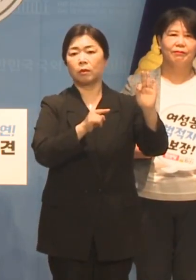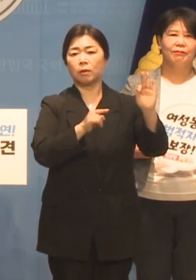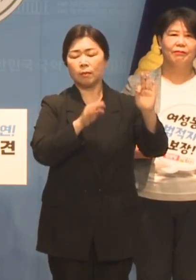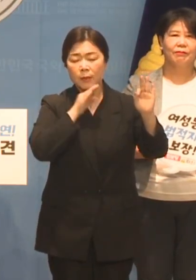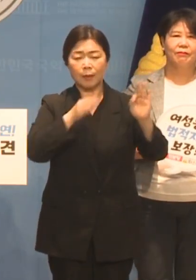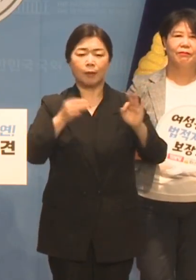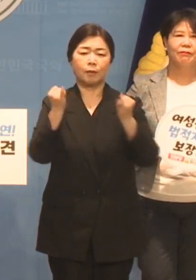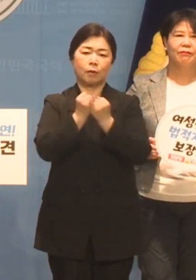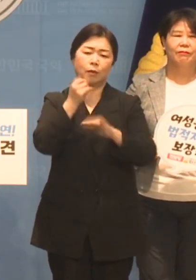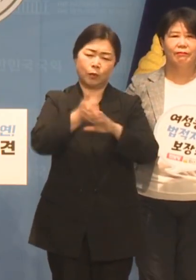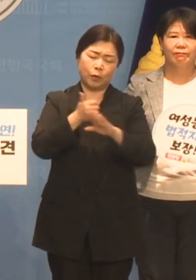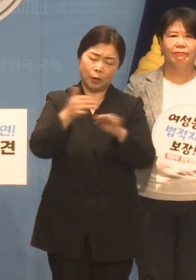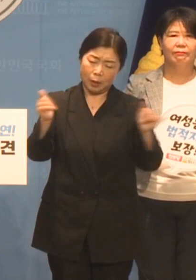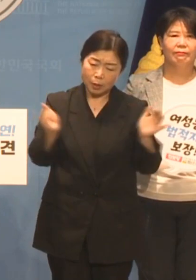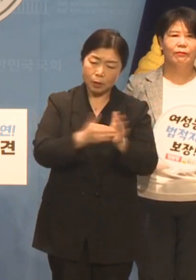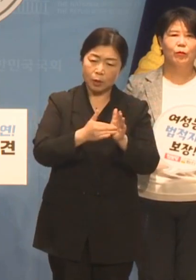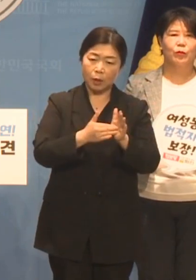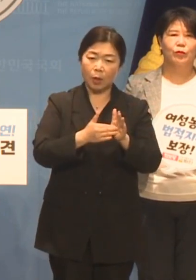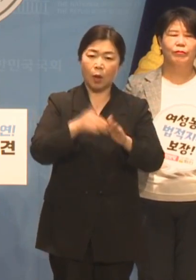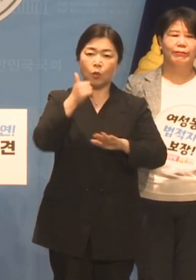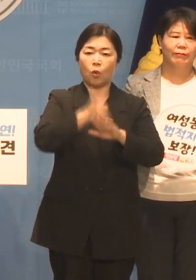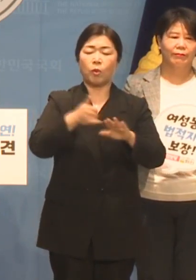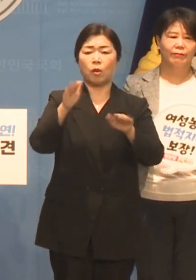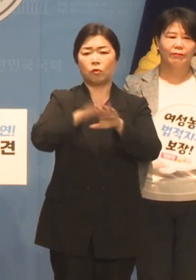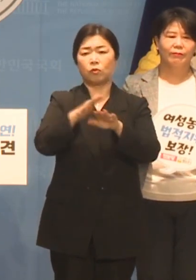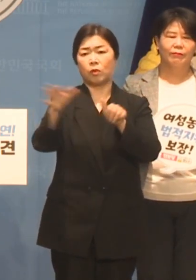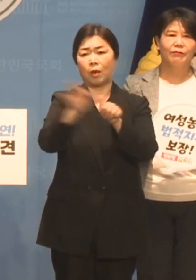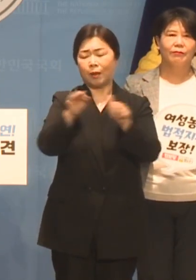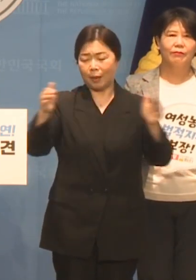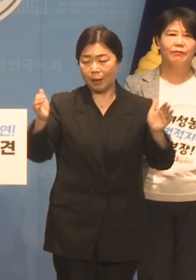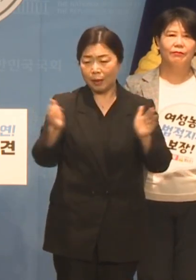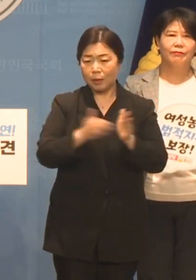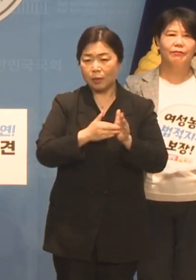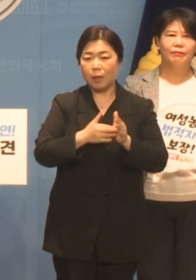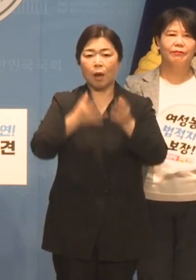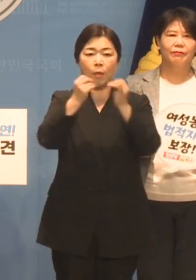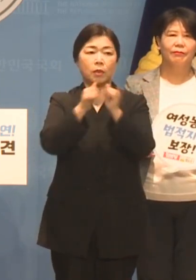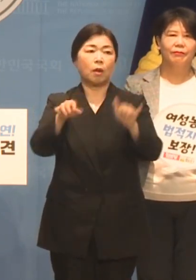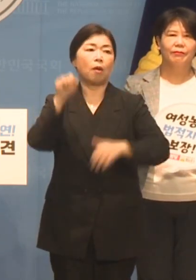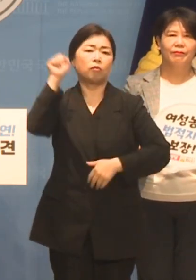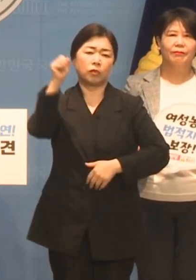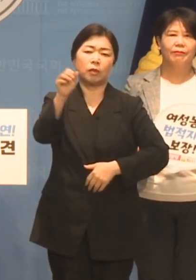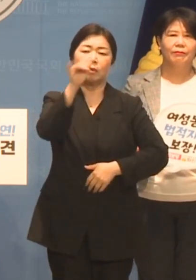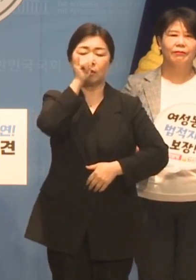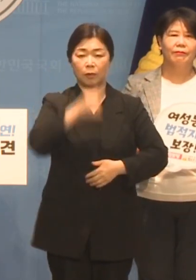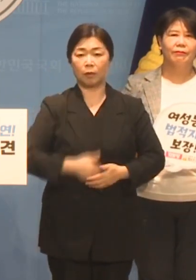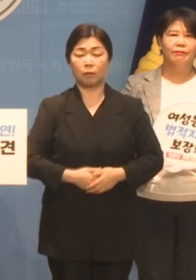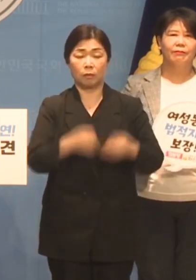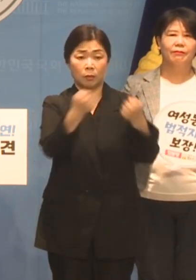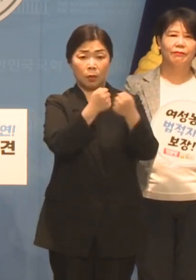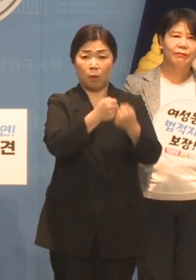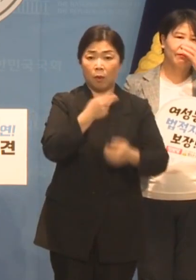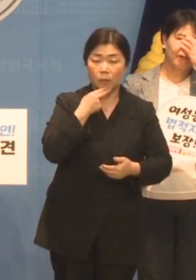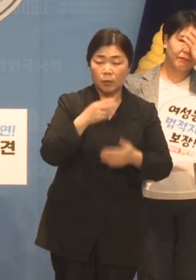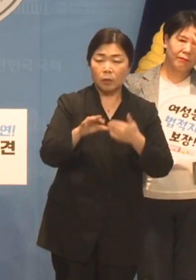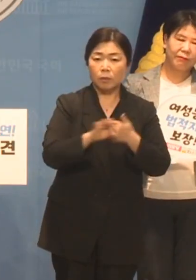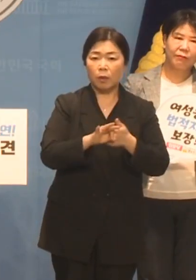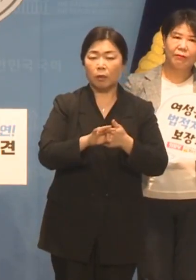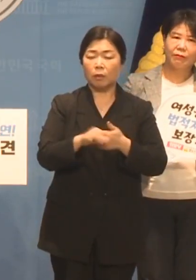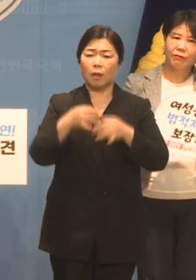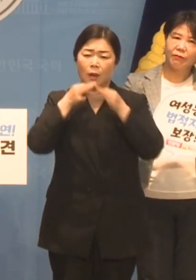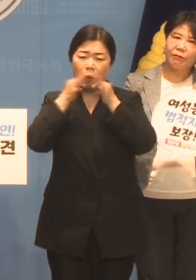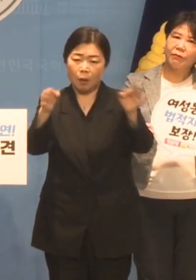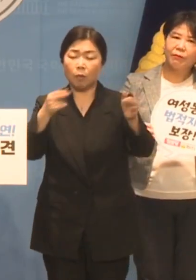여성 농민들도 농민수당을 받기까지 많은 이들의 투쟁이 있었습니다. 싸우지 않으면,